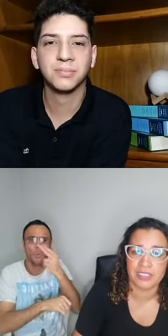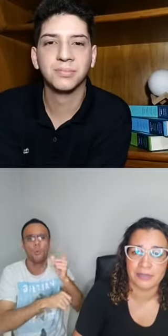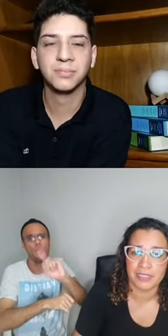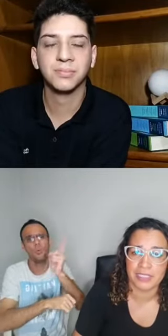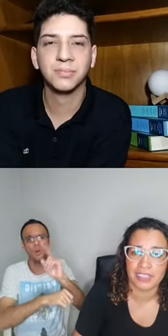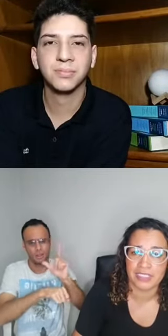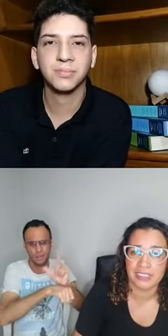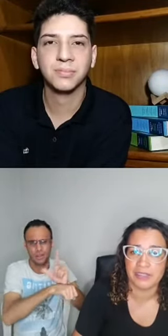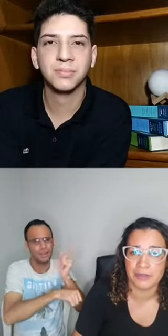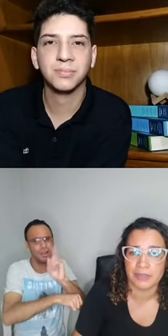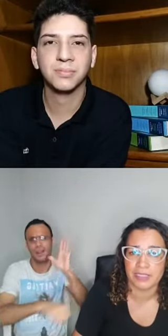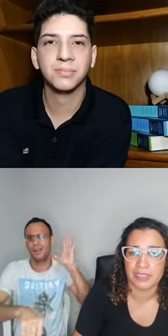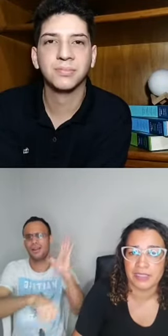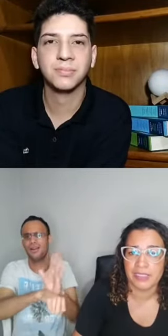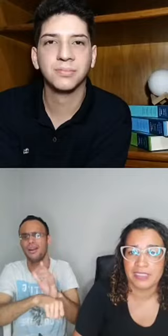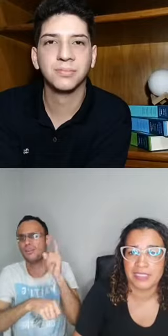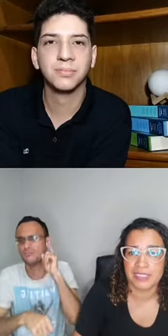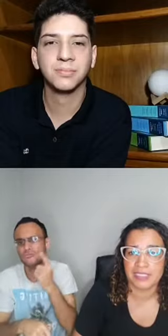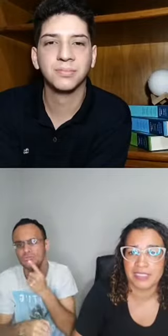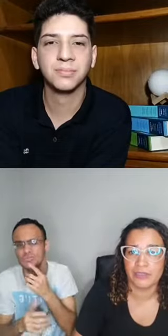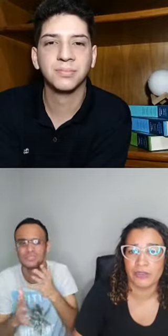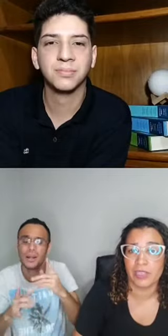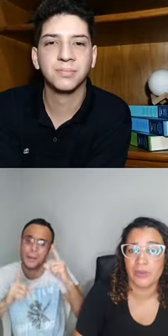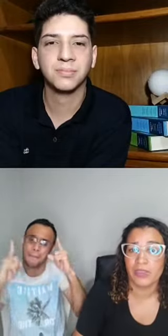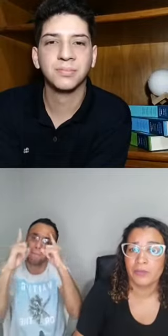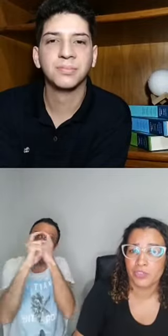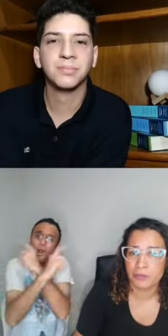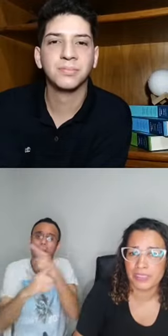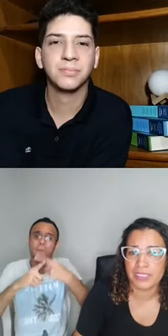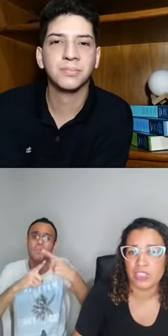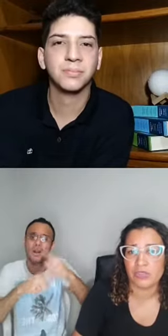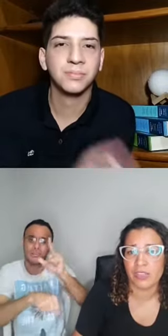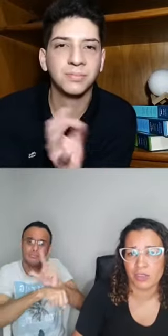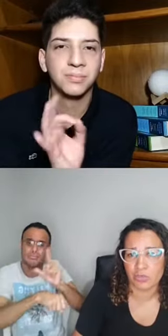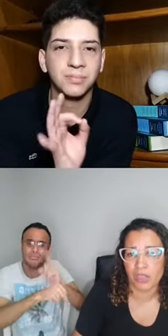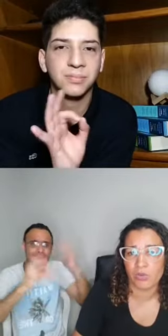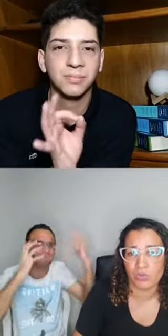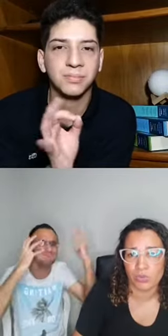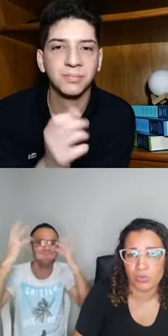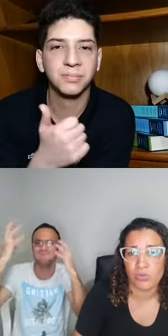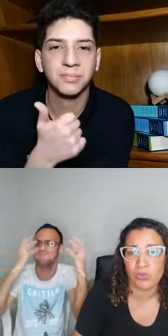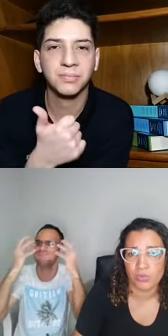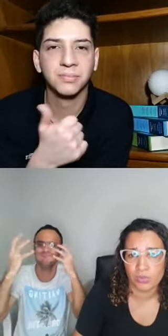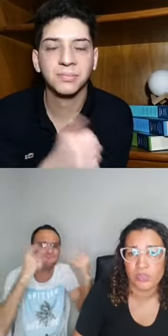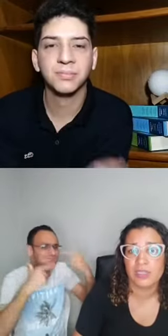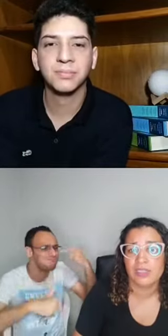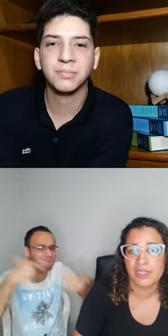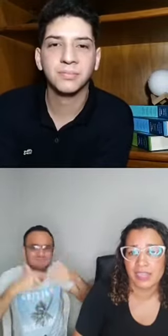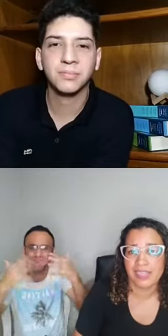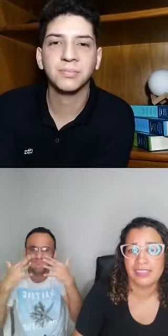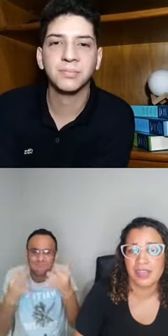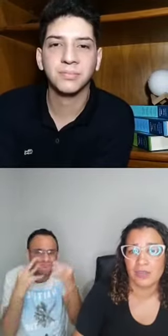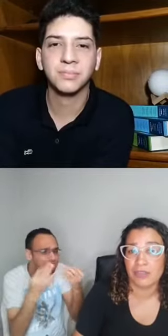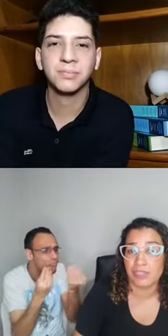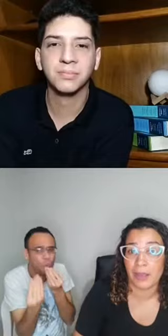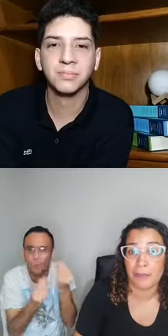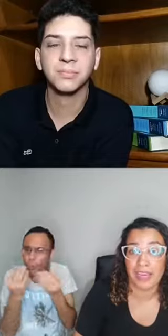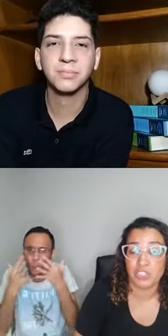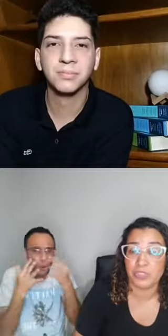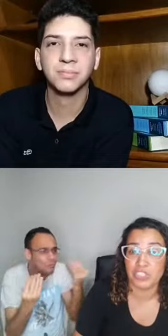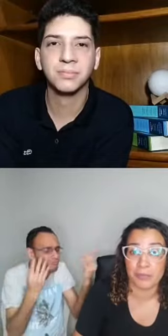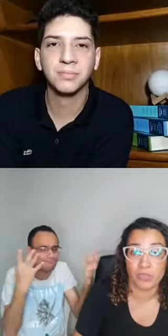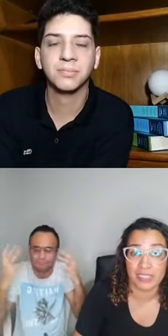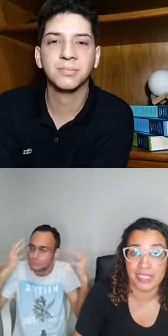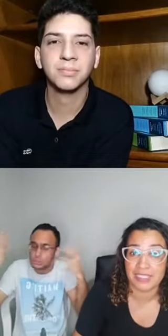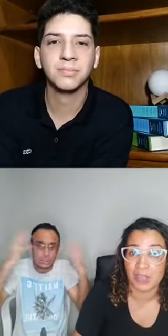de acessibilidade sensível. Então, a gente precisa ajudar o surdo, né? Então, né, trabalho, a